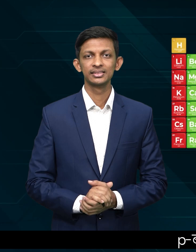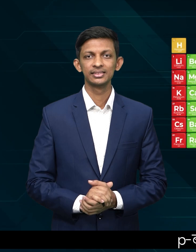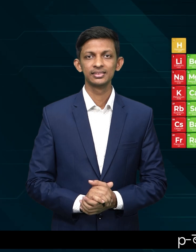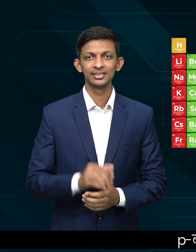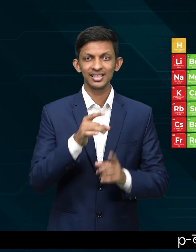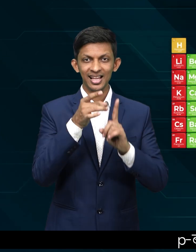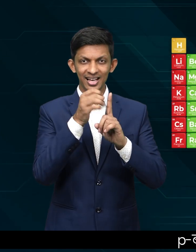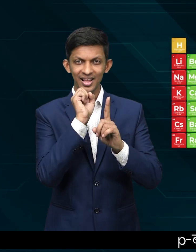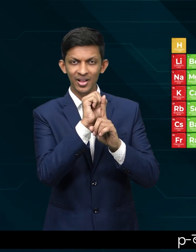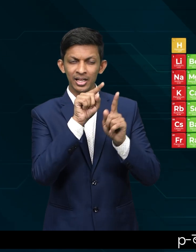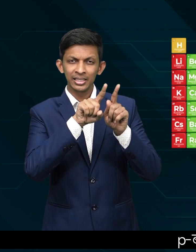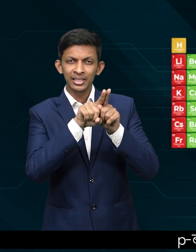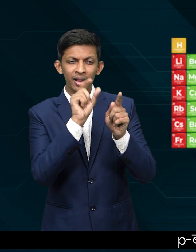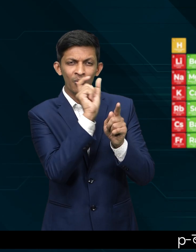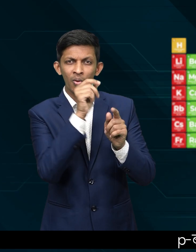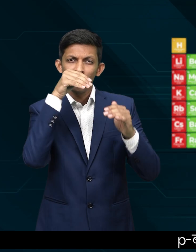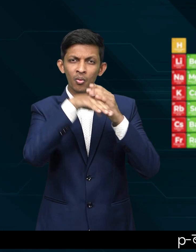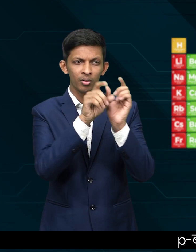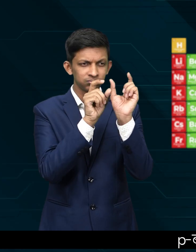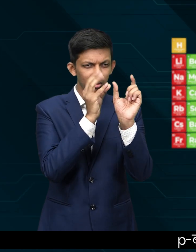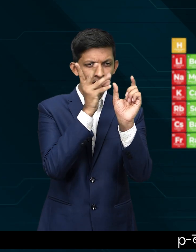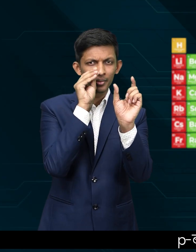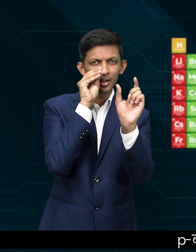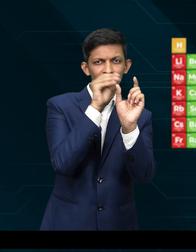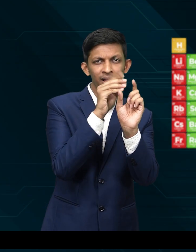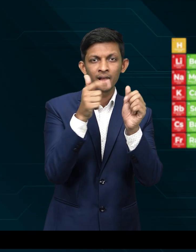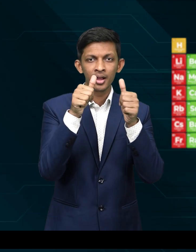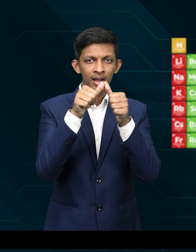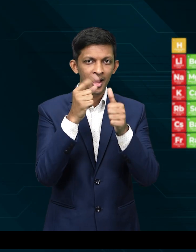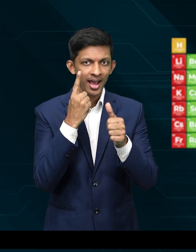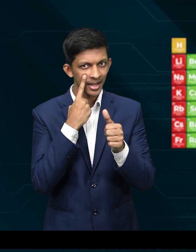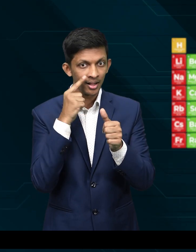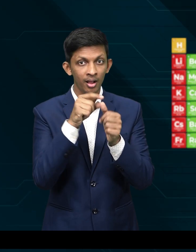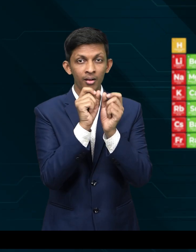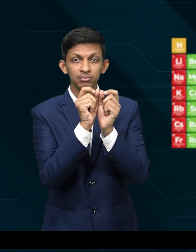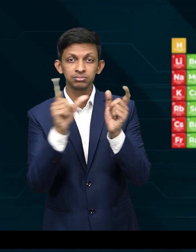पी ब्लॉक धातू, उदाहरणार्थ Al,